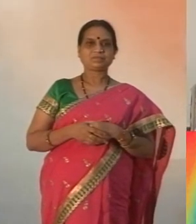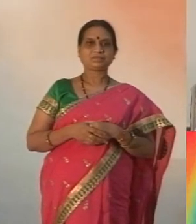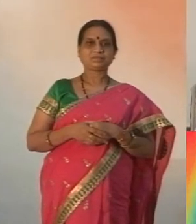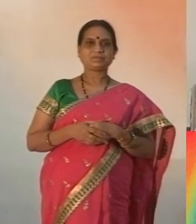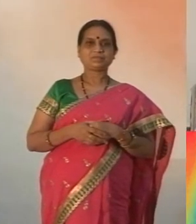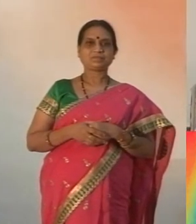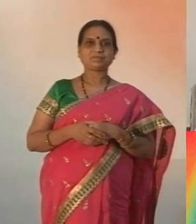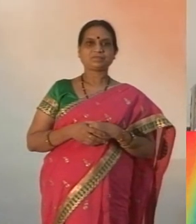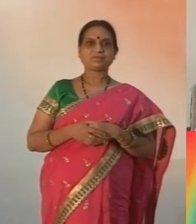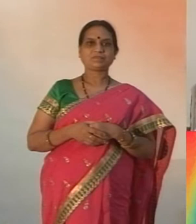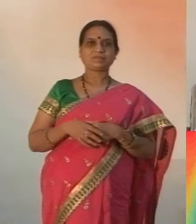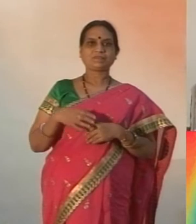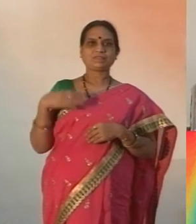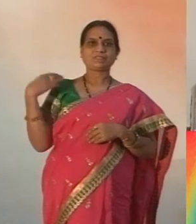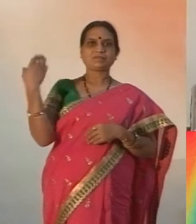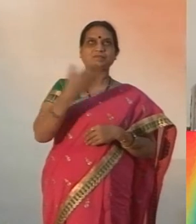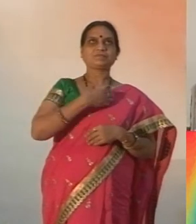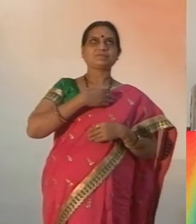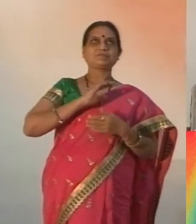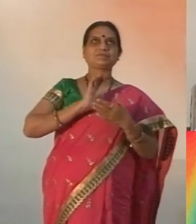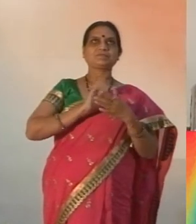हमारा संबंध उनके साथ